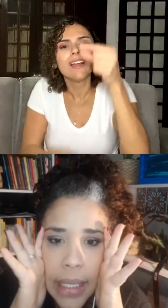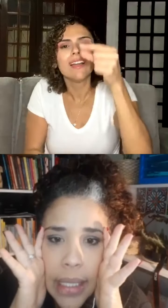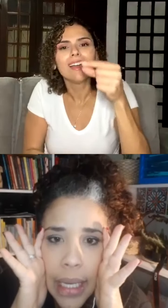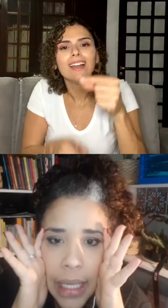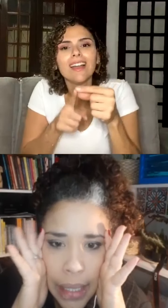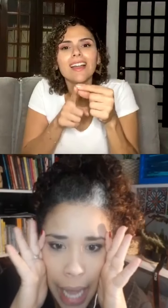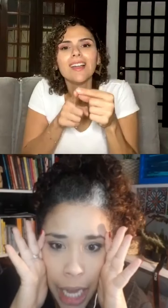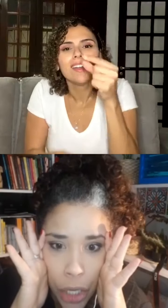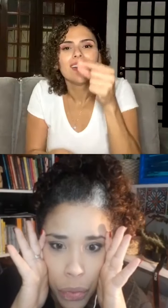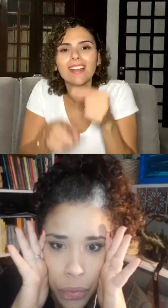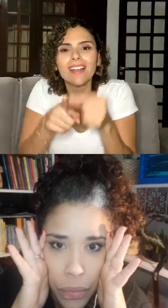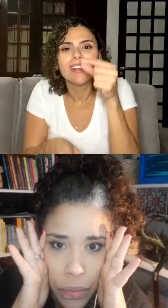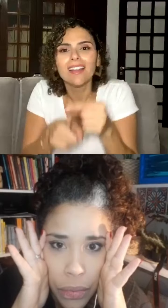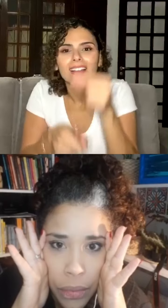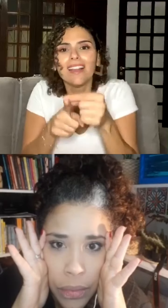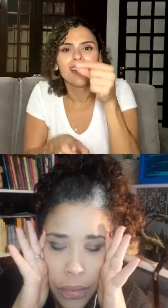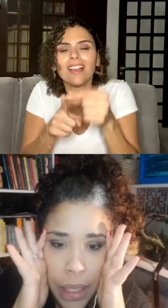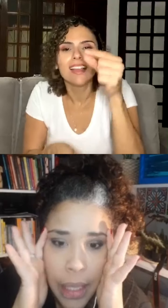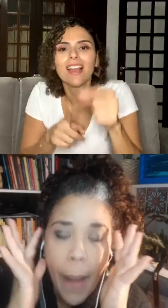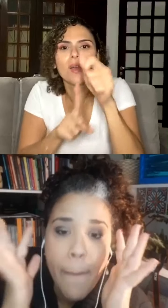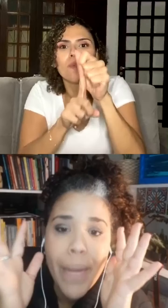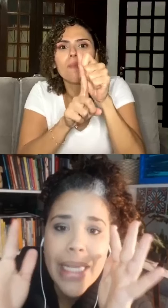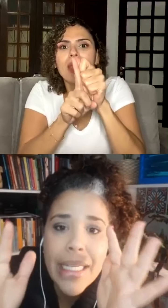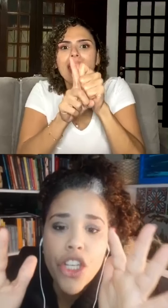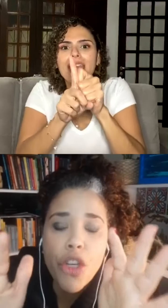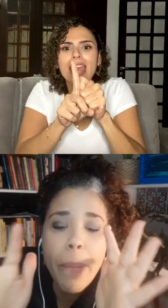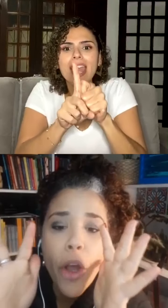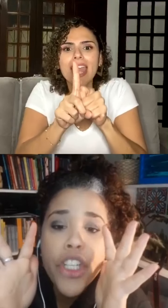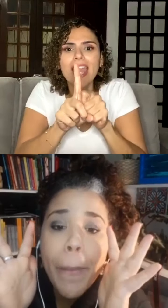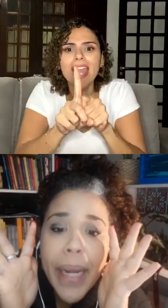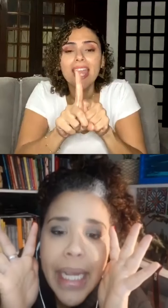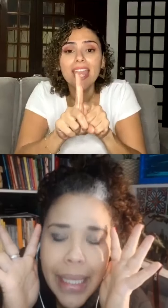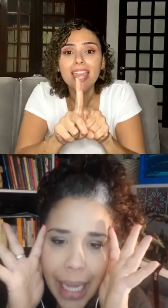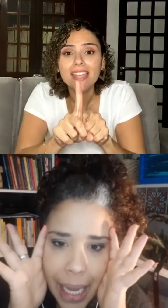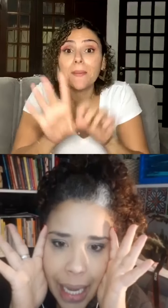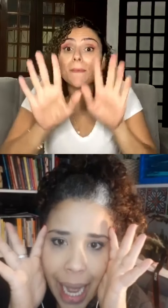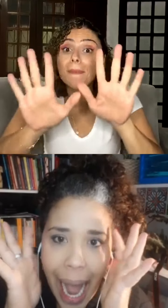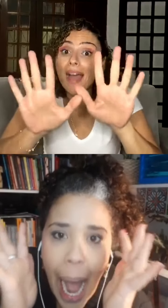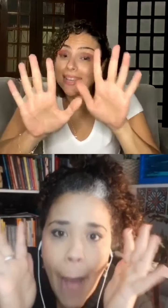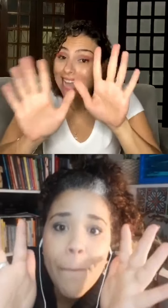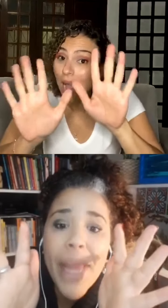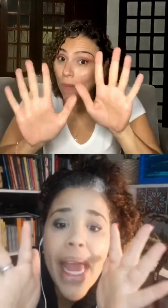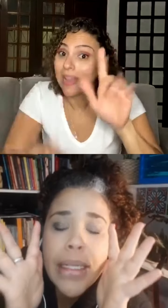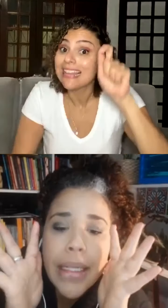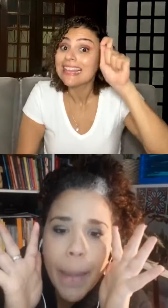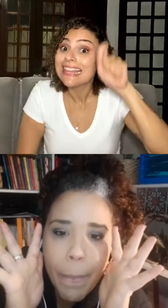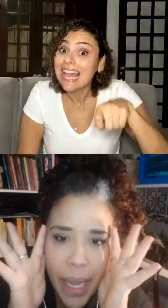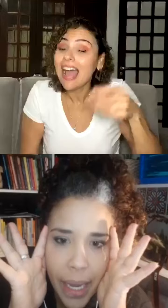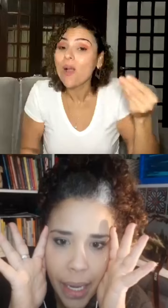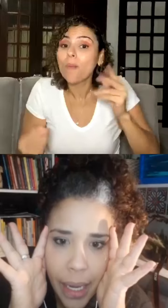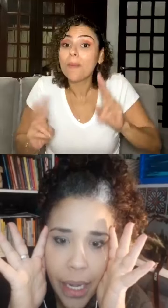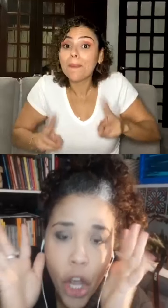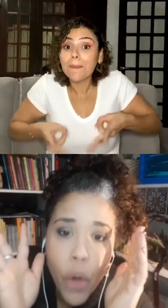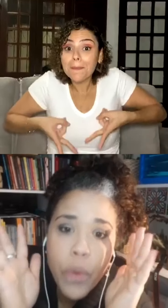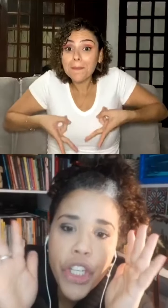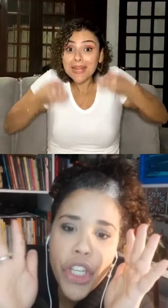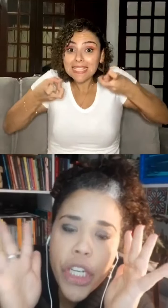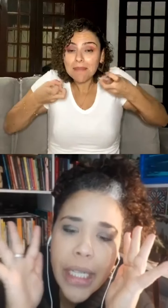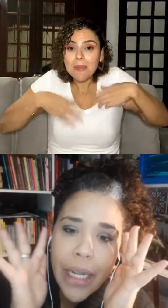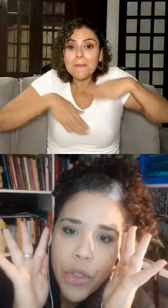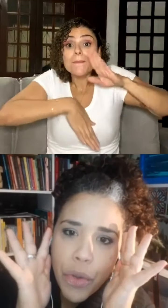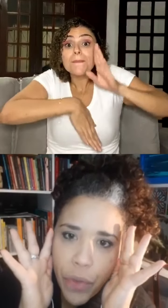mês inteiro. Mas a gente pode aprender a perceber o